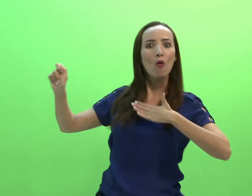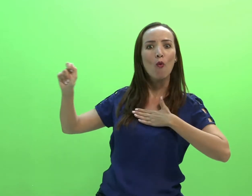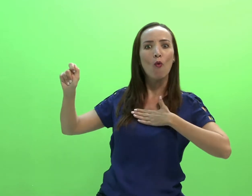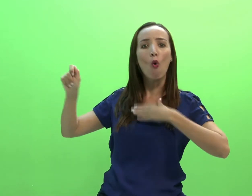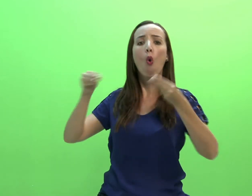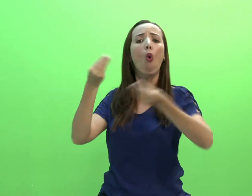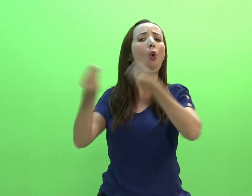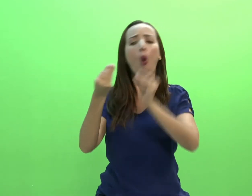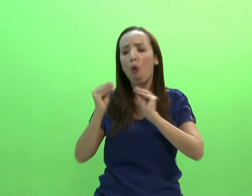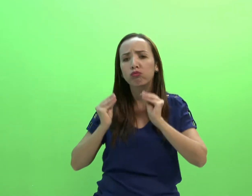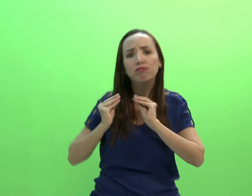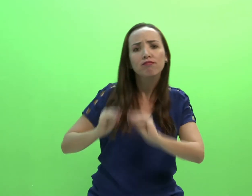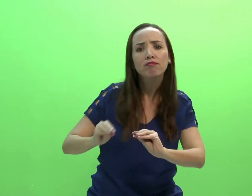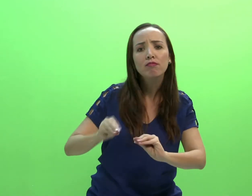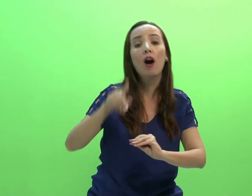essas ideias.